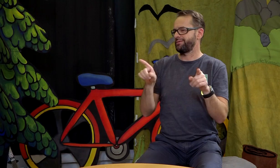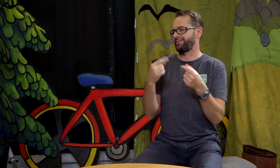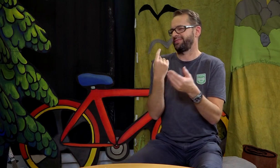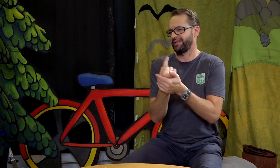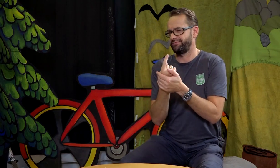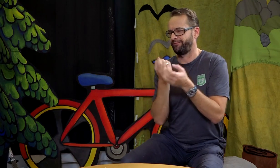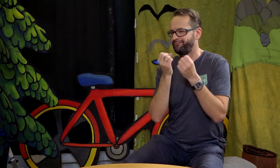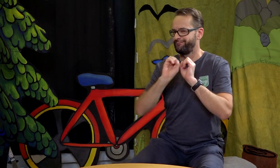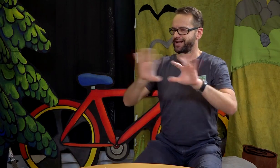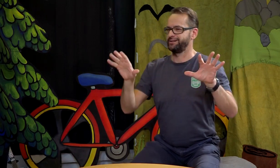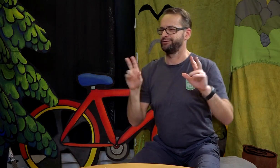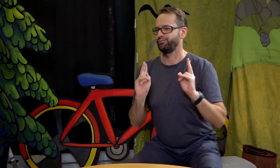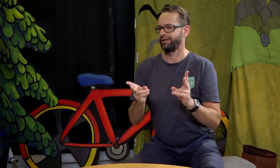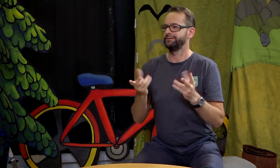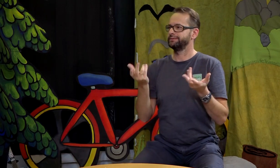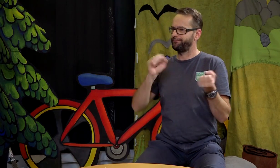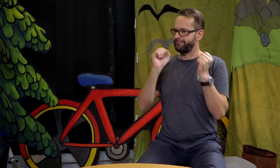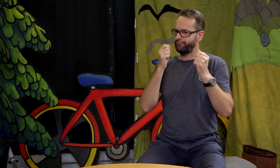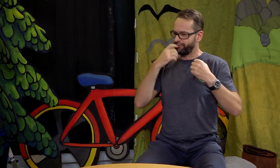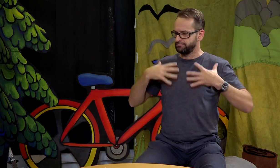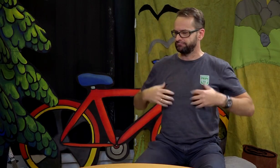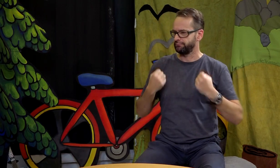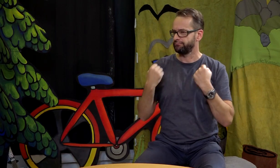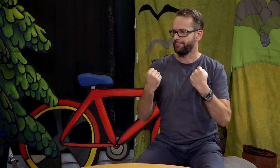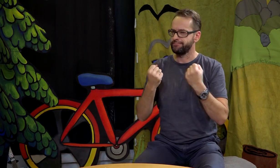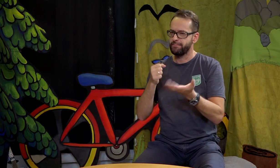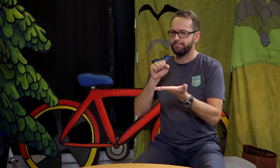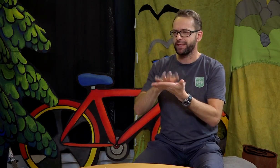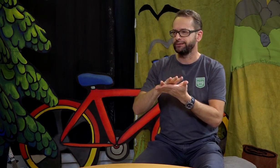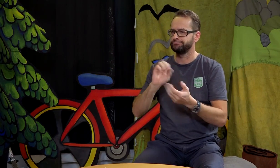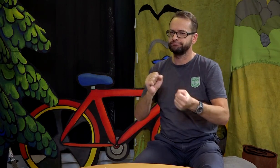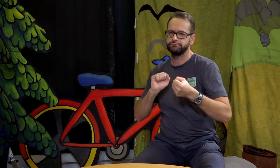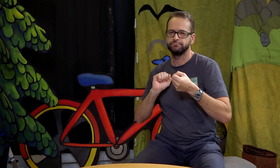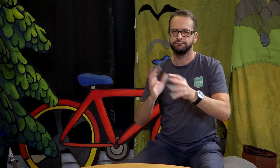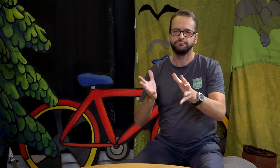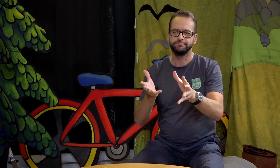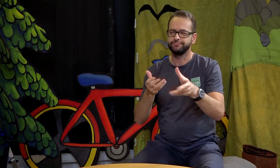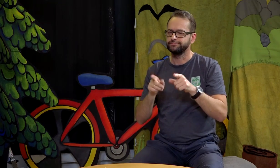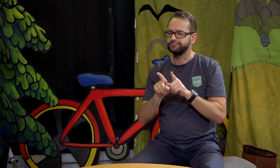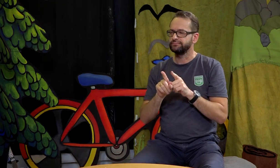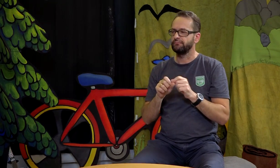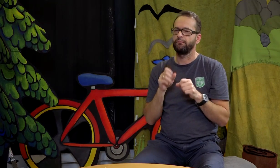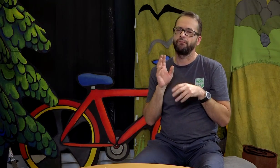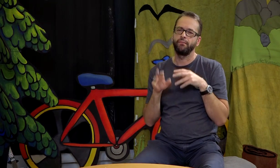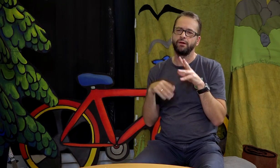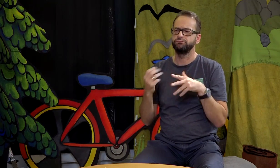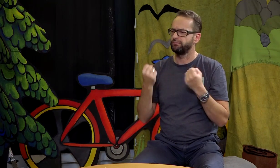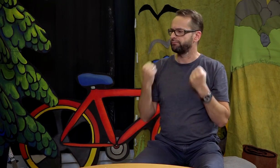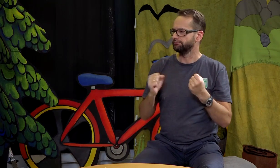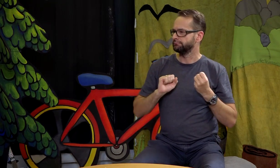on monenlaista sisällä viittomakielissäkin ja tempo ja rytmi tulee voimakkaita ilmaisuja, ei sellaista ja